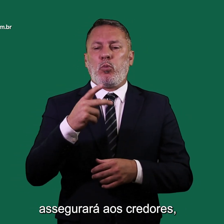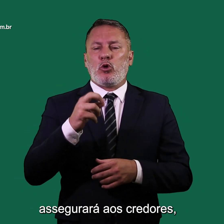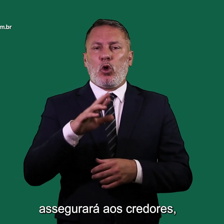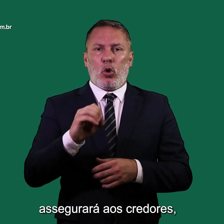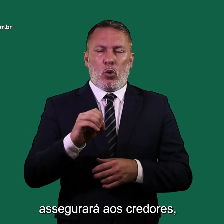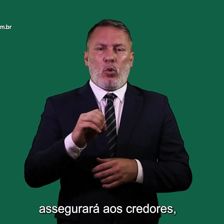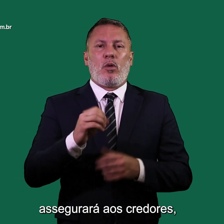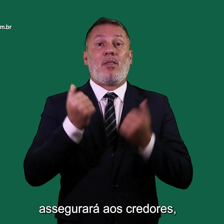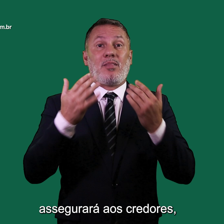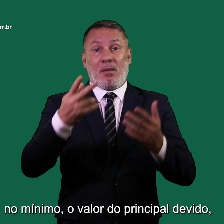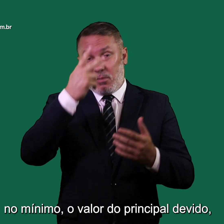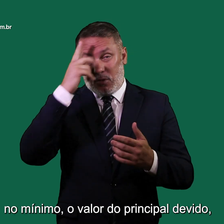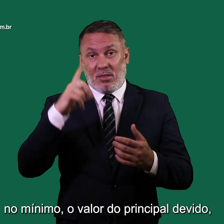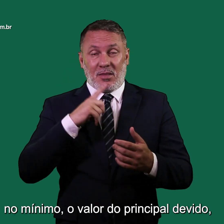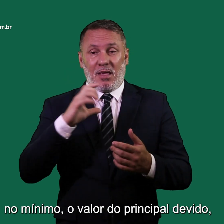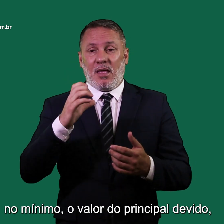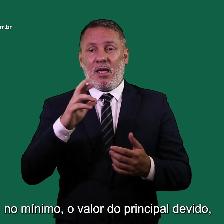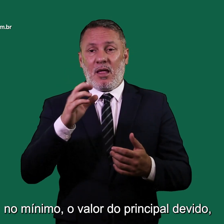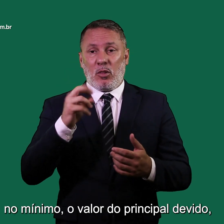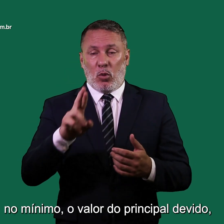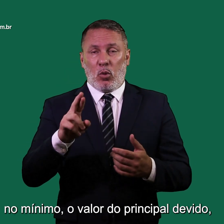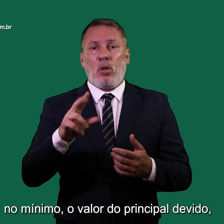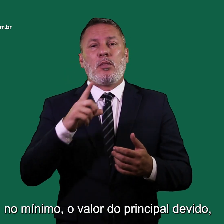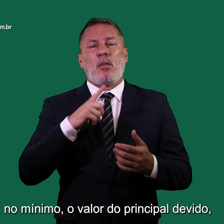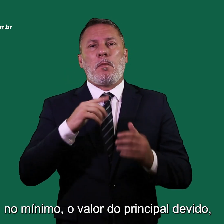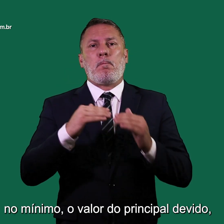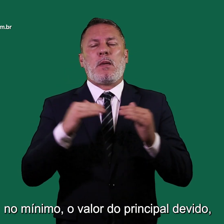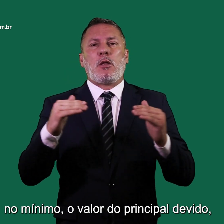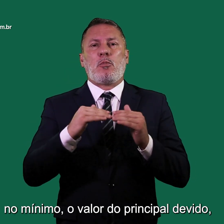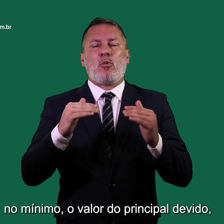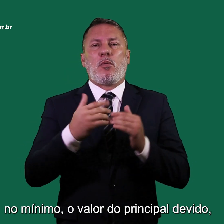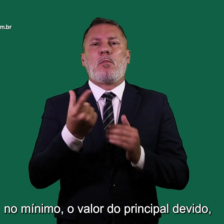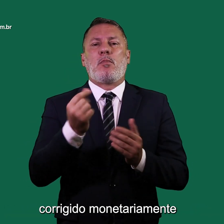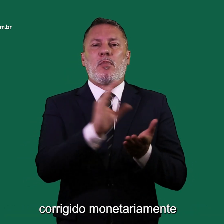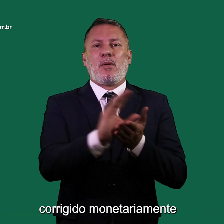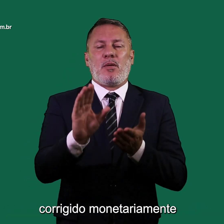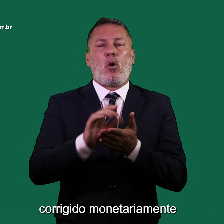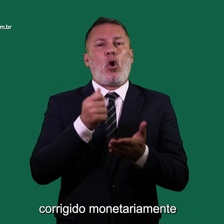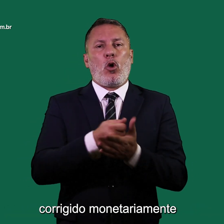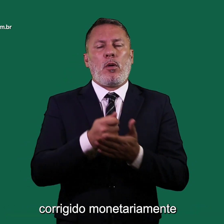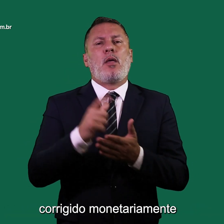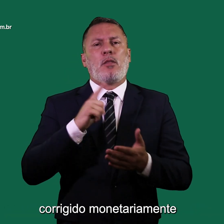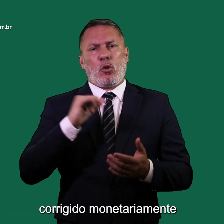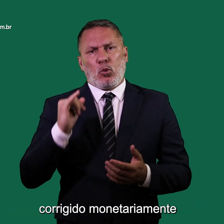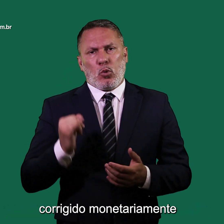aos credores, no mínimo, o valor do principal devido, corrigido monetariamente por